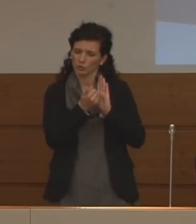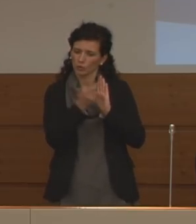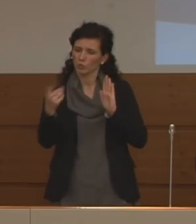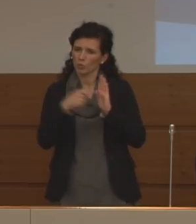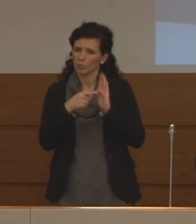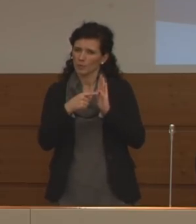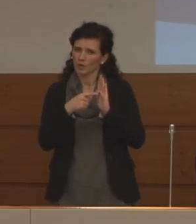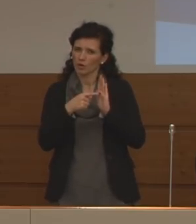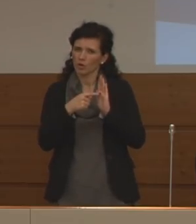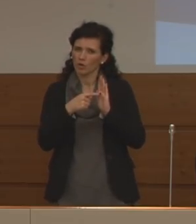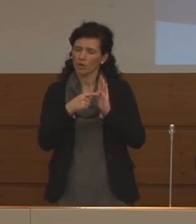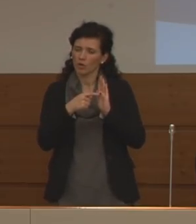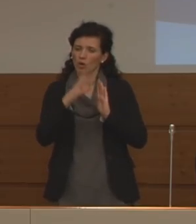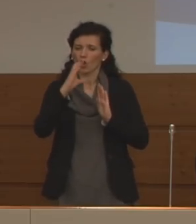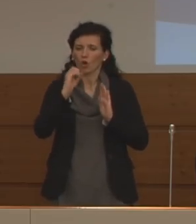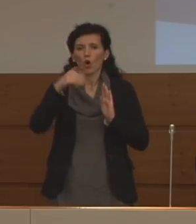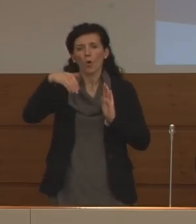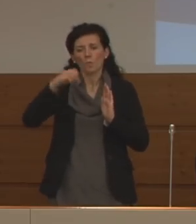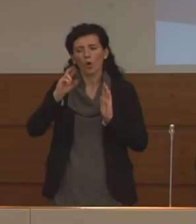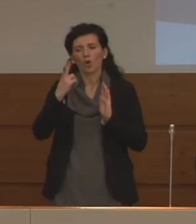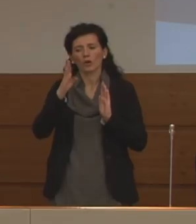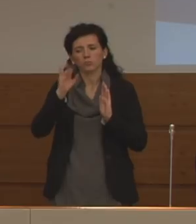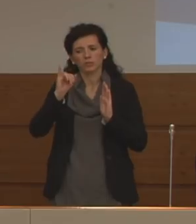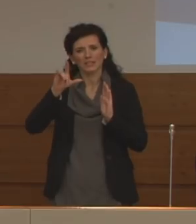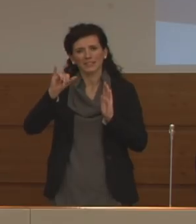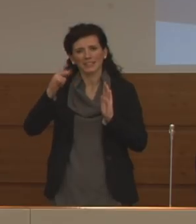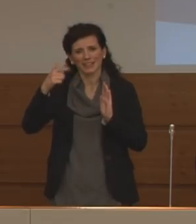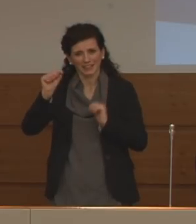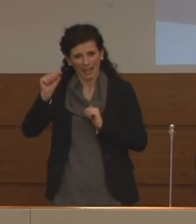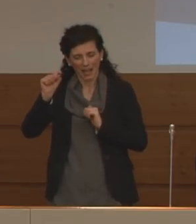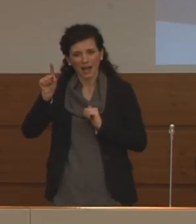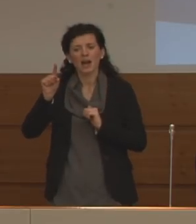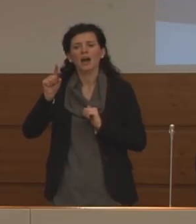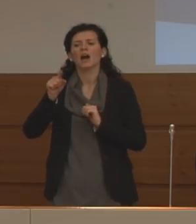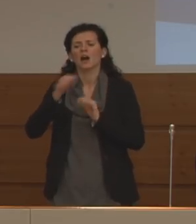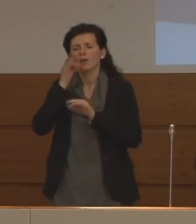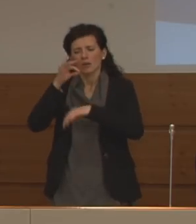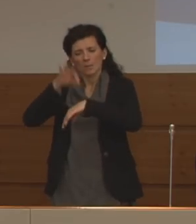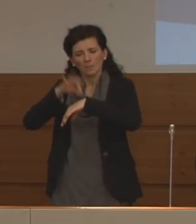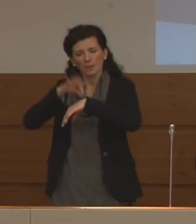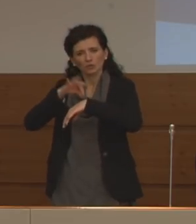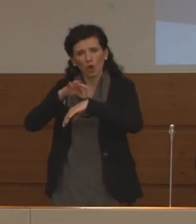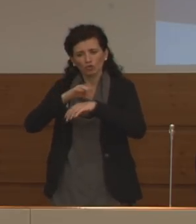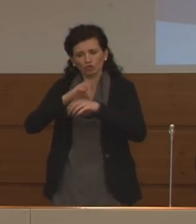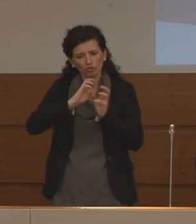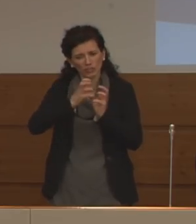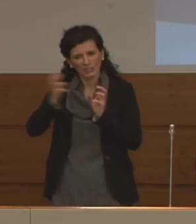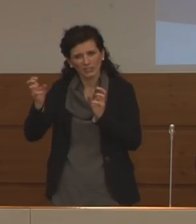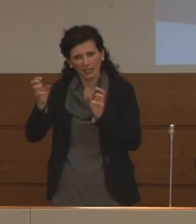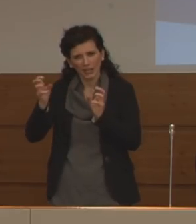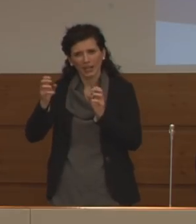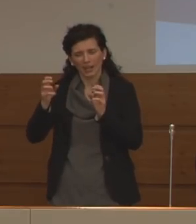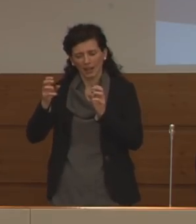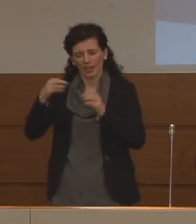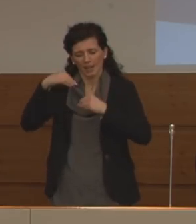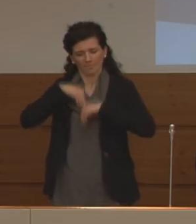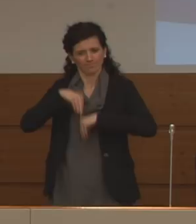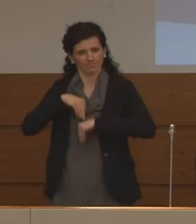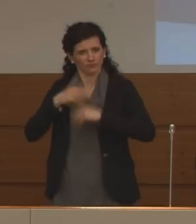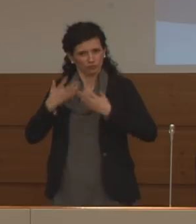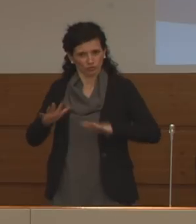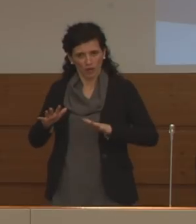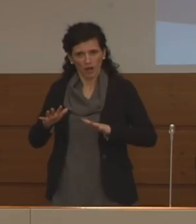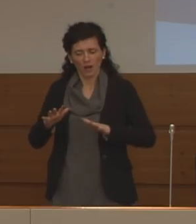vera patologia concomitanti come fattori di rischio ma questo non